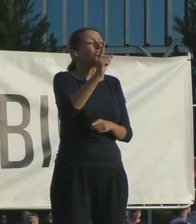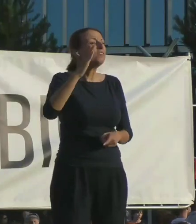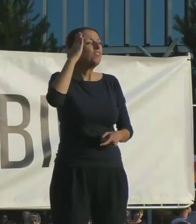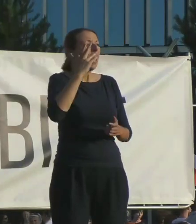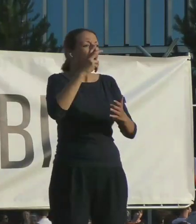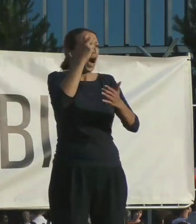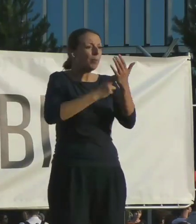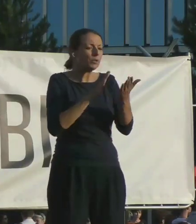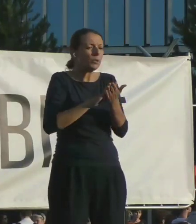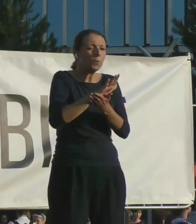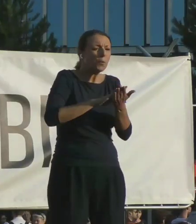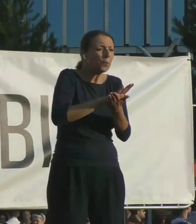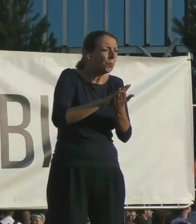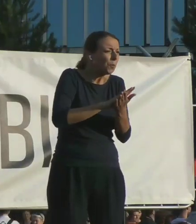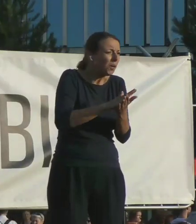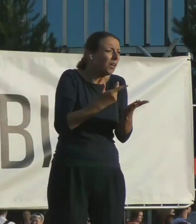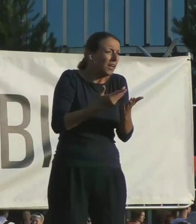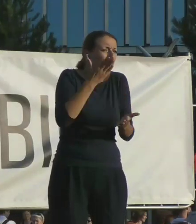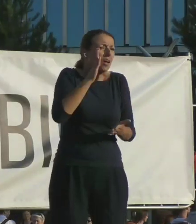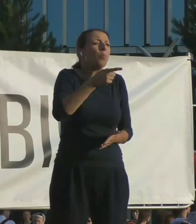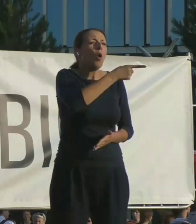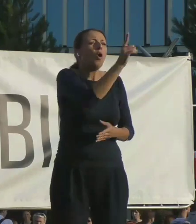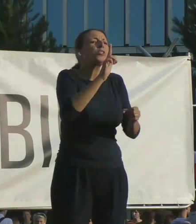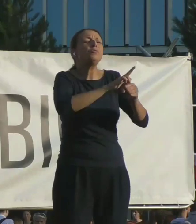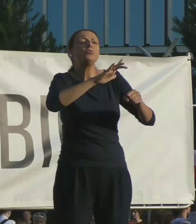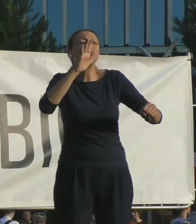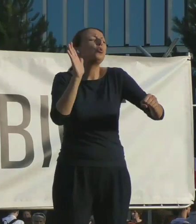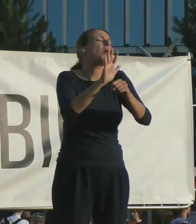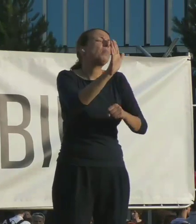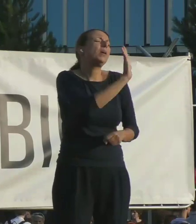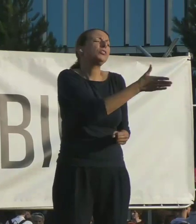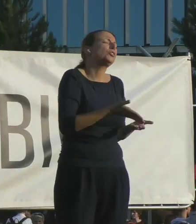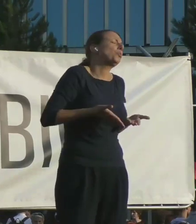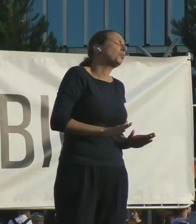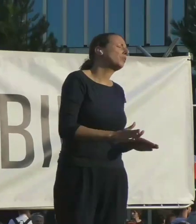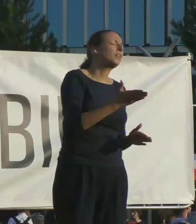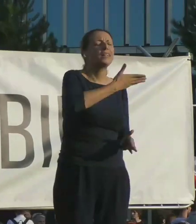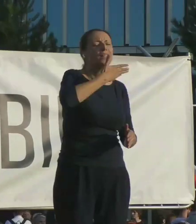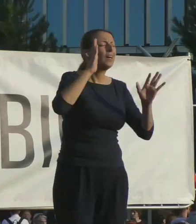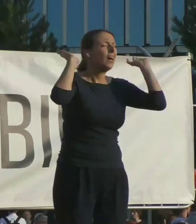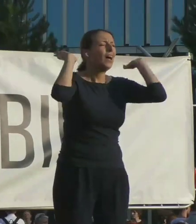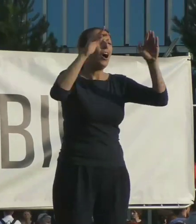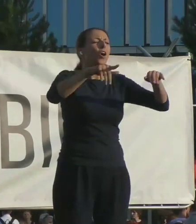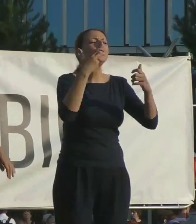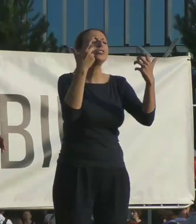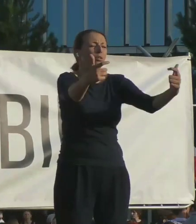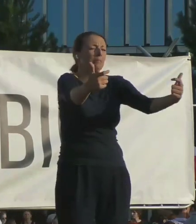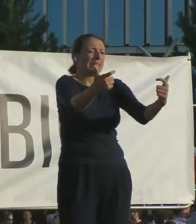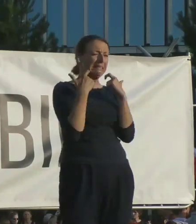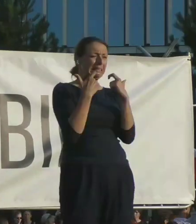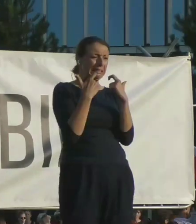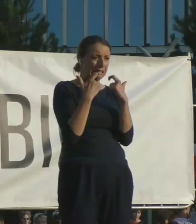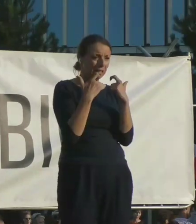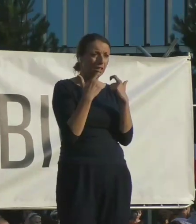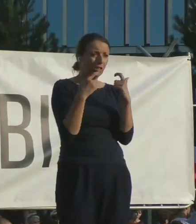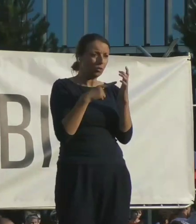zlikwidują. Oni w dupie mają te nienarodzone dzieci. To chodzi tylko o kontrolę nad nami.